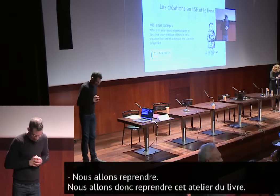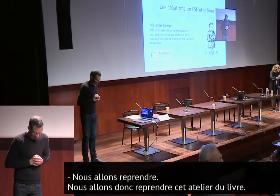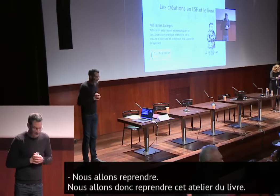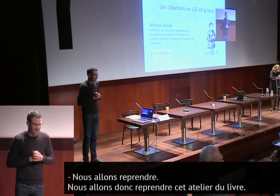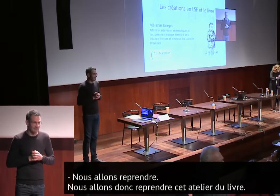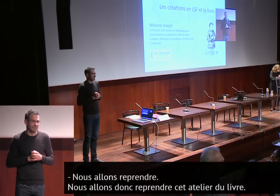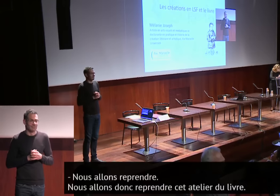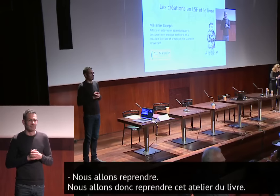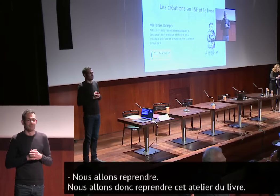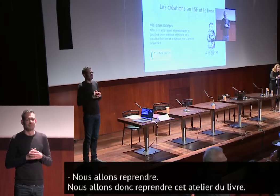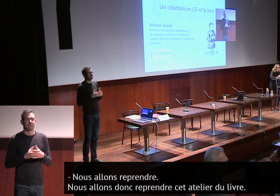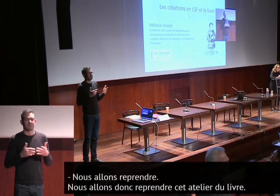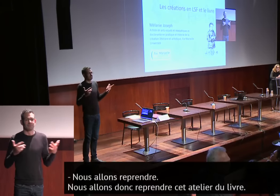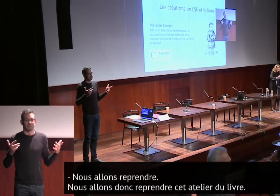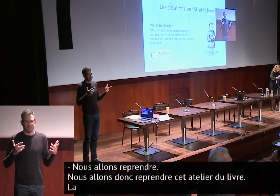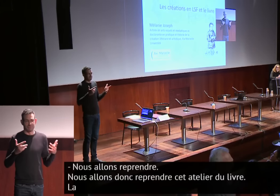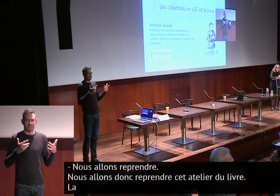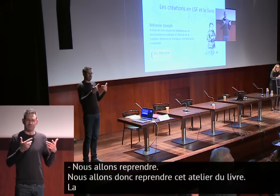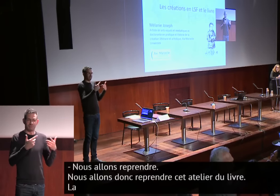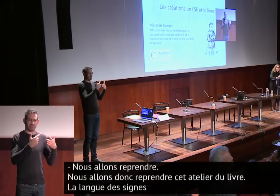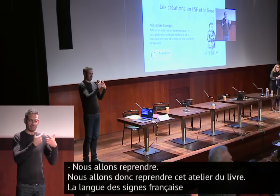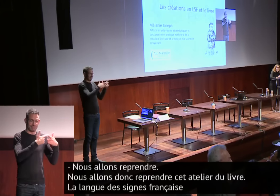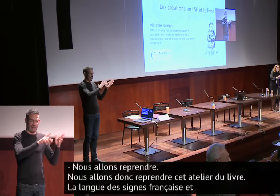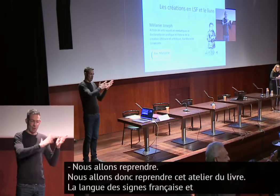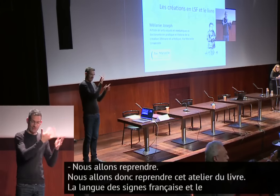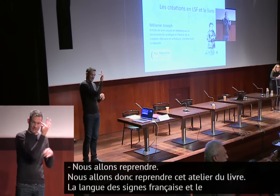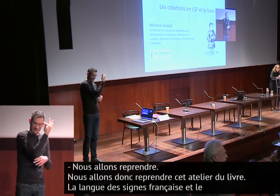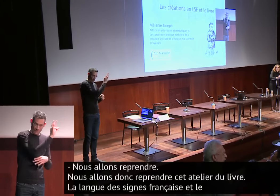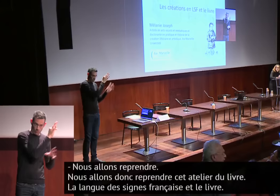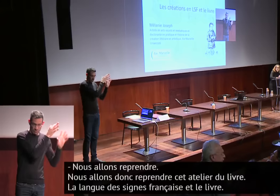donc la langue des signes française et le livre.